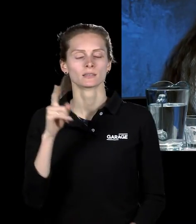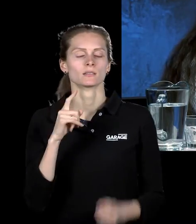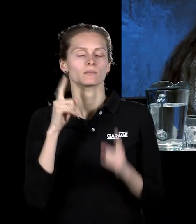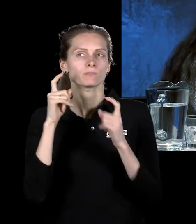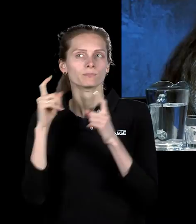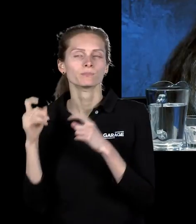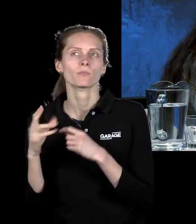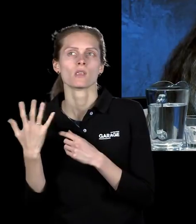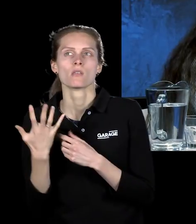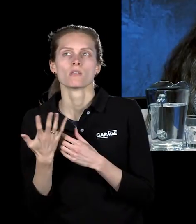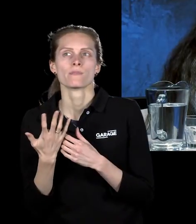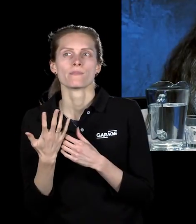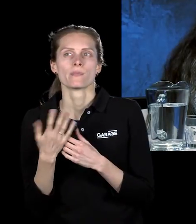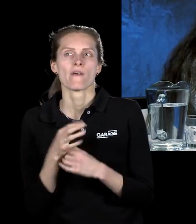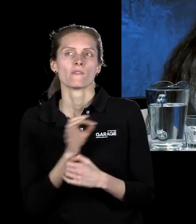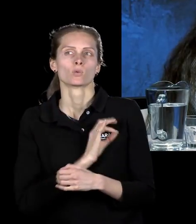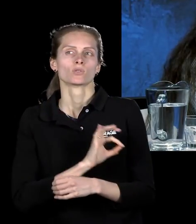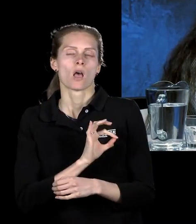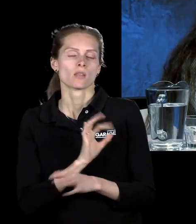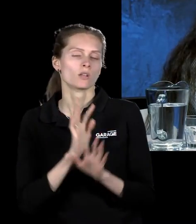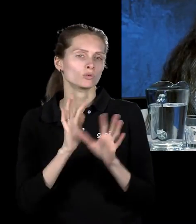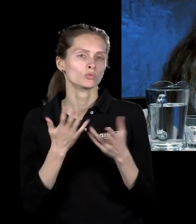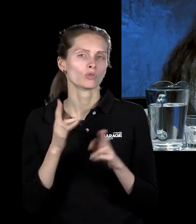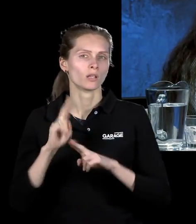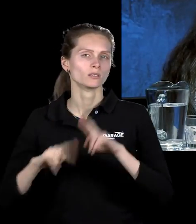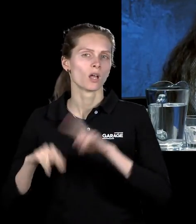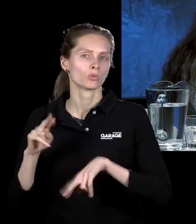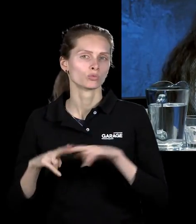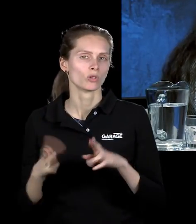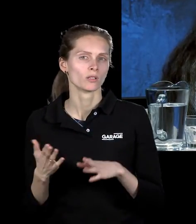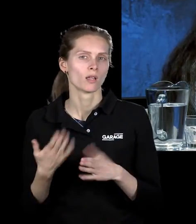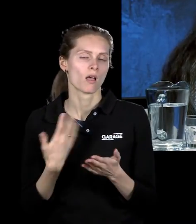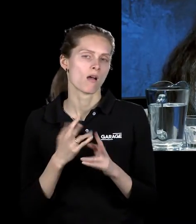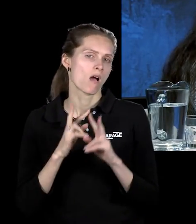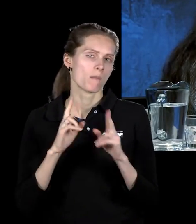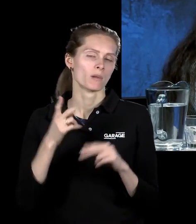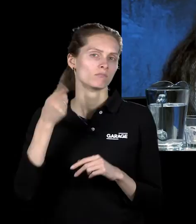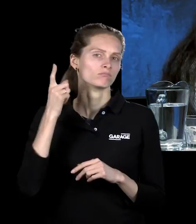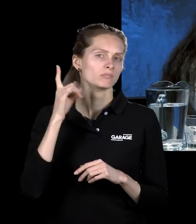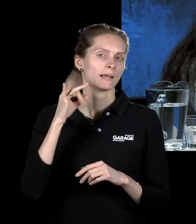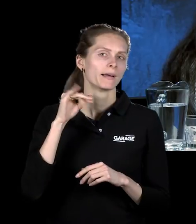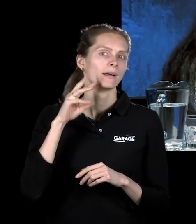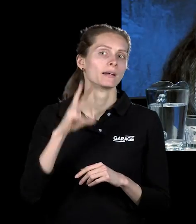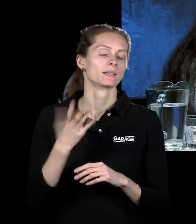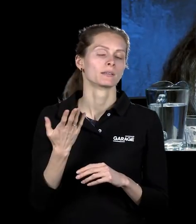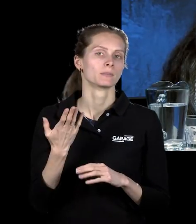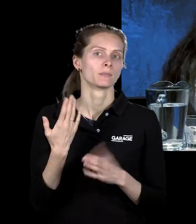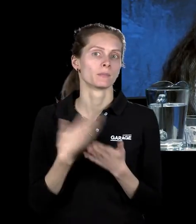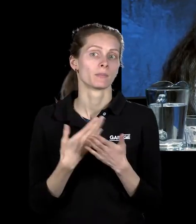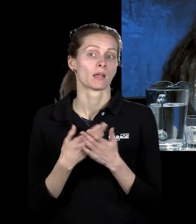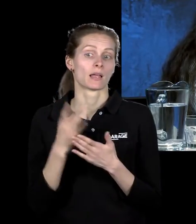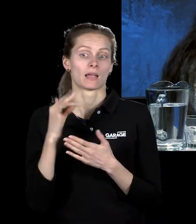вот абсолютно функциональные случайные сооружения, так как если бы это были древнеримские руины, так как если бы это были руины